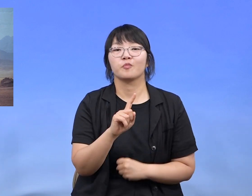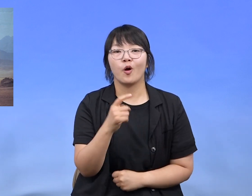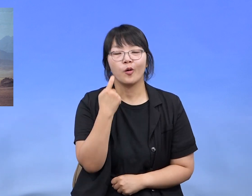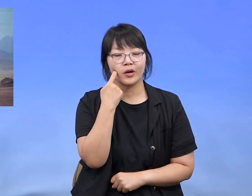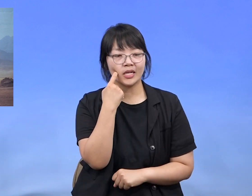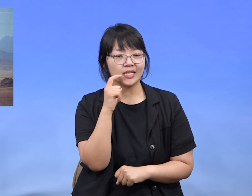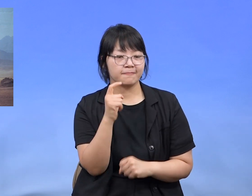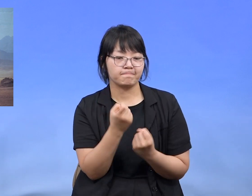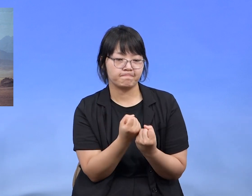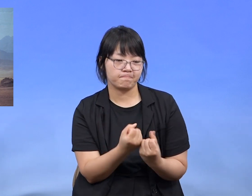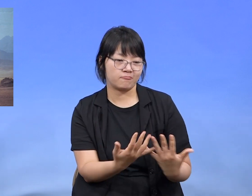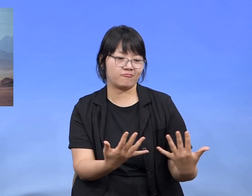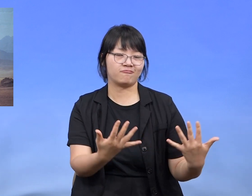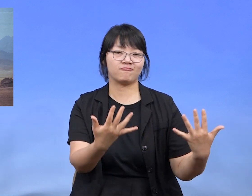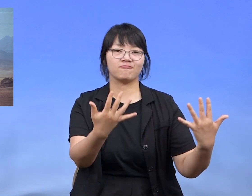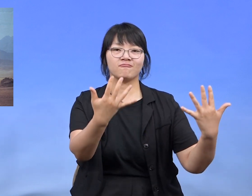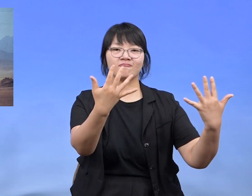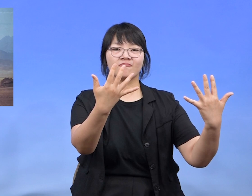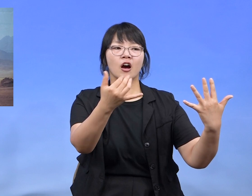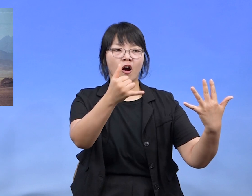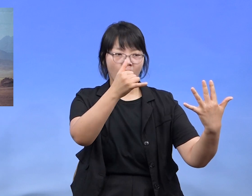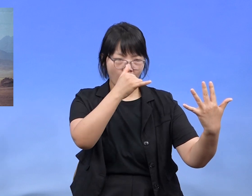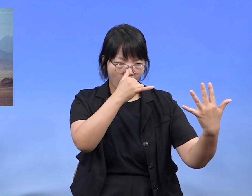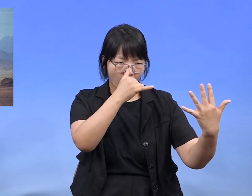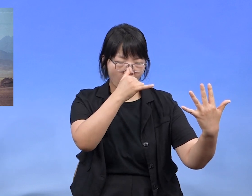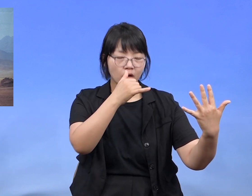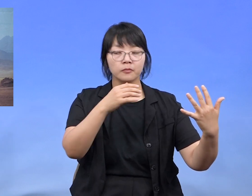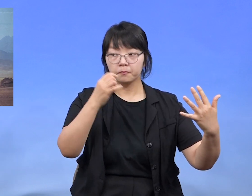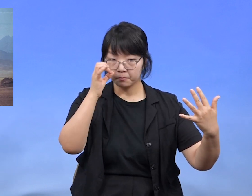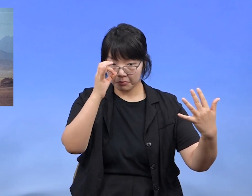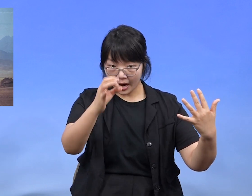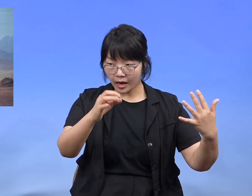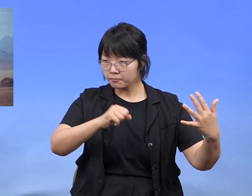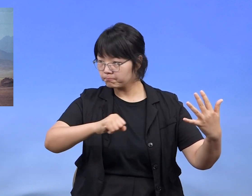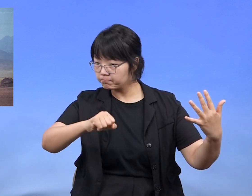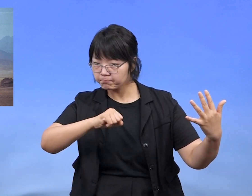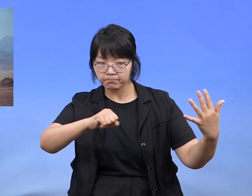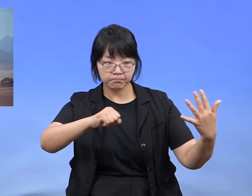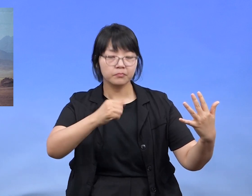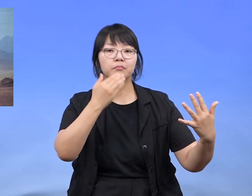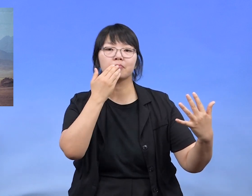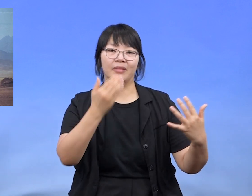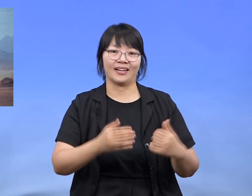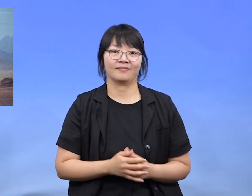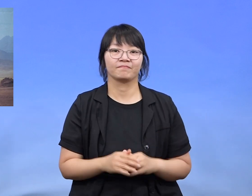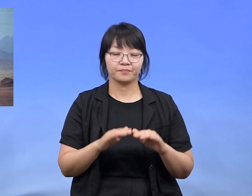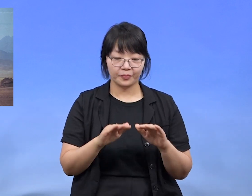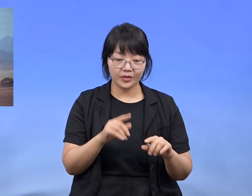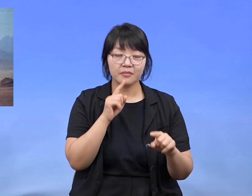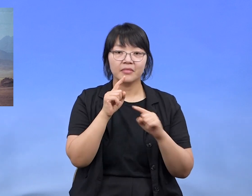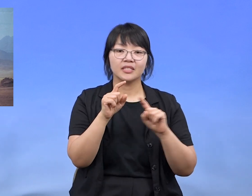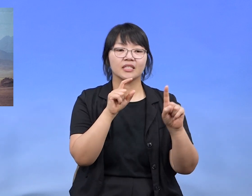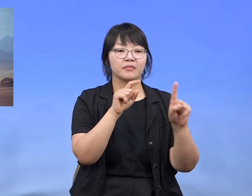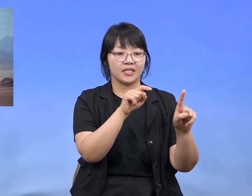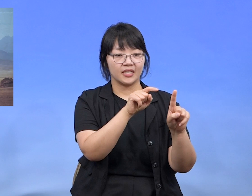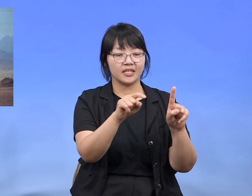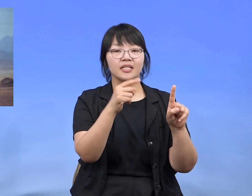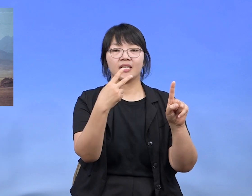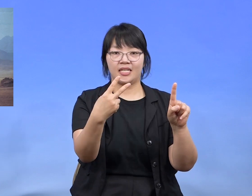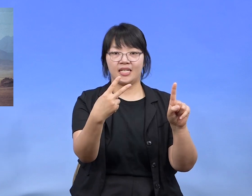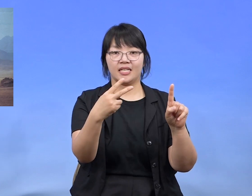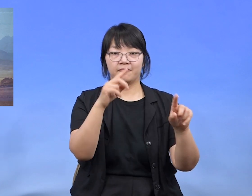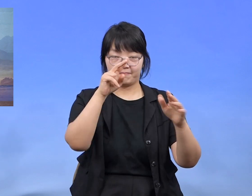다시 말하면 메노라가 있었기 때문입니다. 이제 오늘의 본문 1절과 2절을 같이